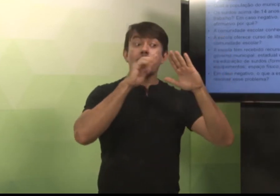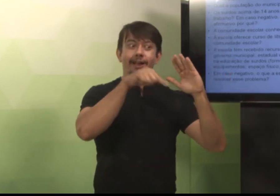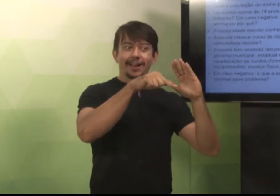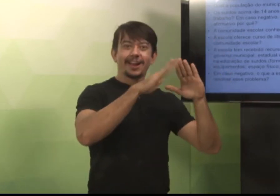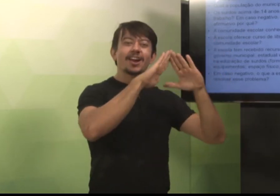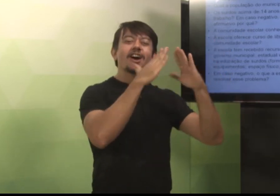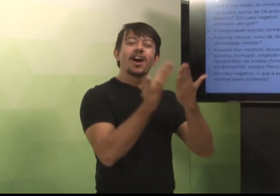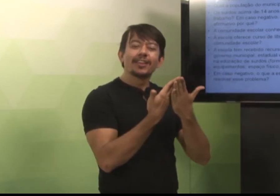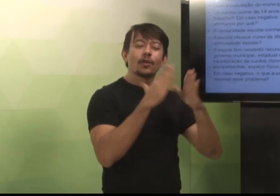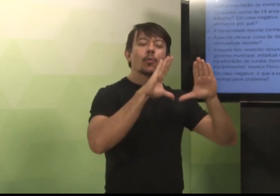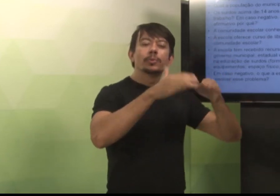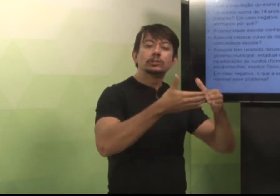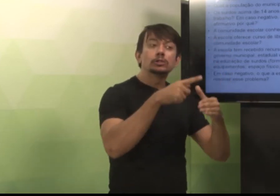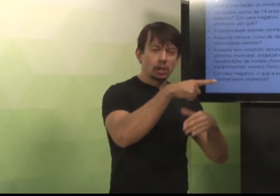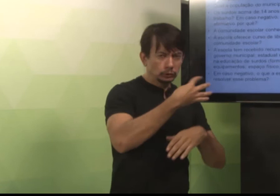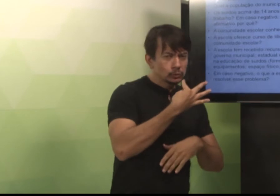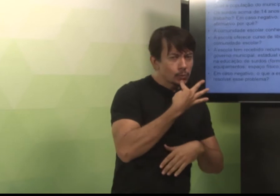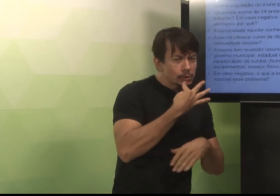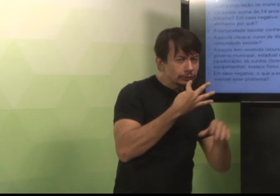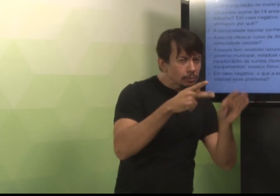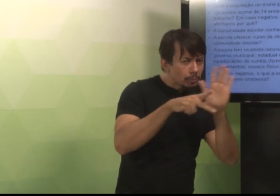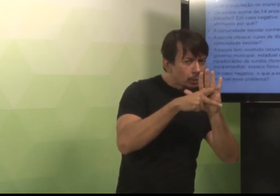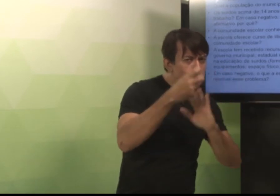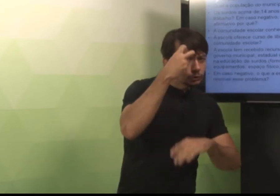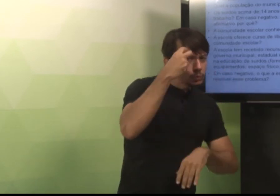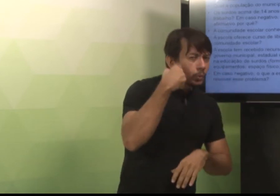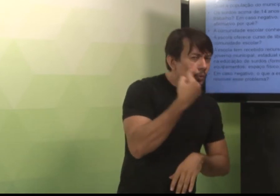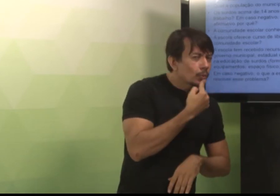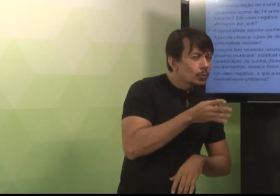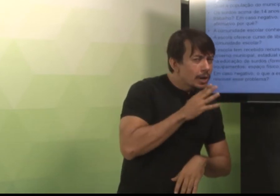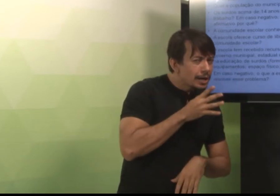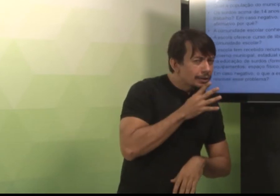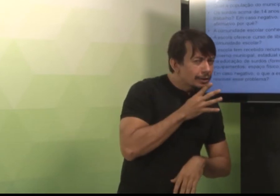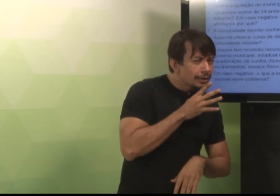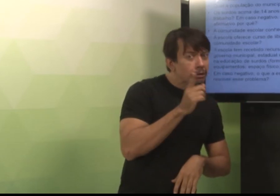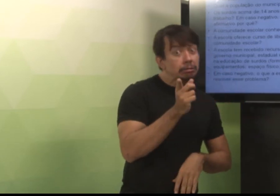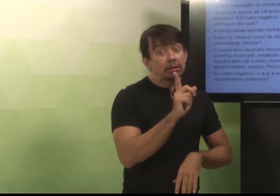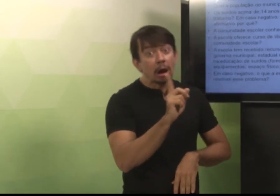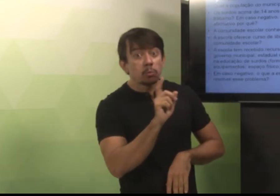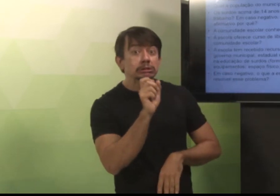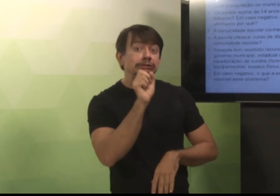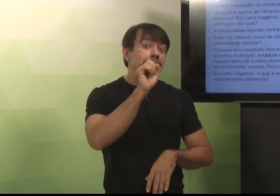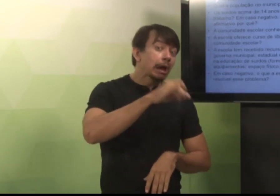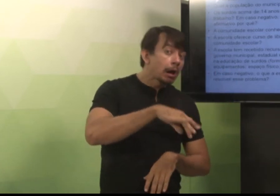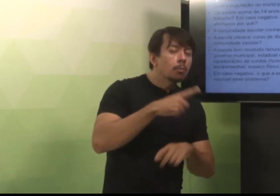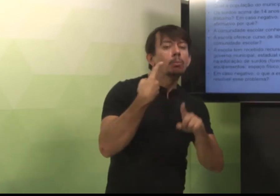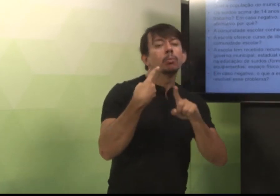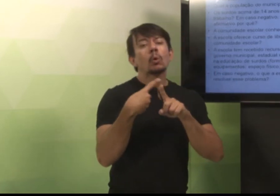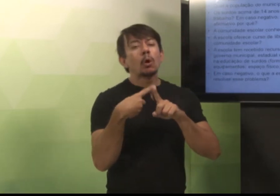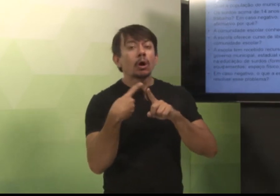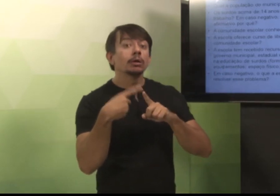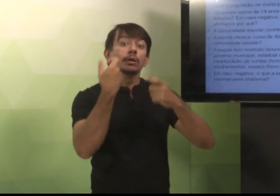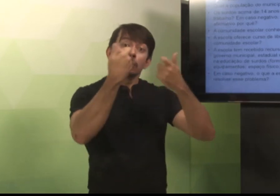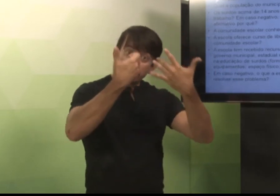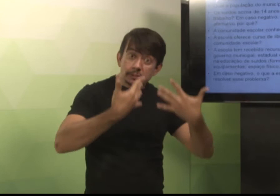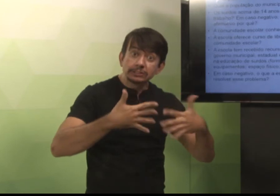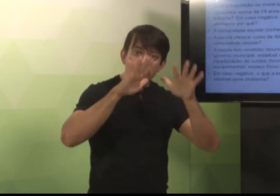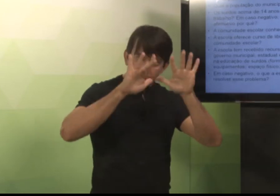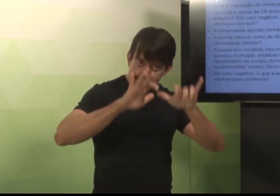a comunidade escolar conhece a cultura surda? Não? Sim? Então por quê? Anote tudo